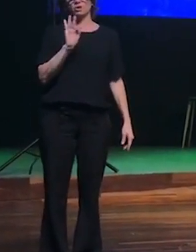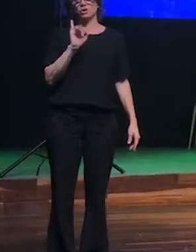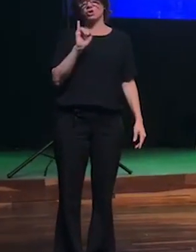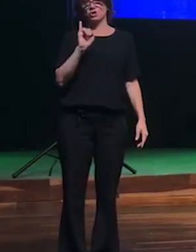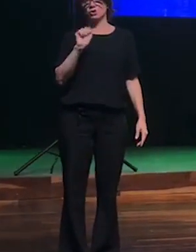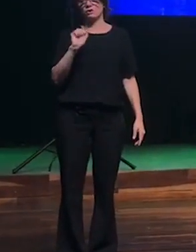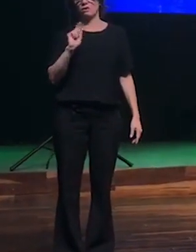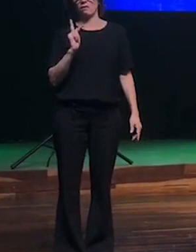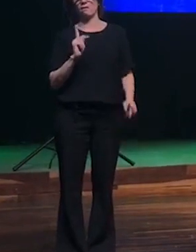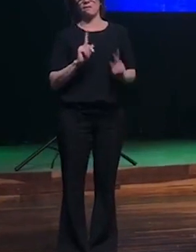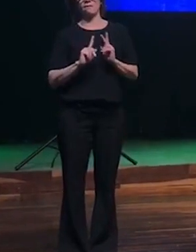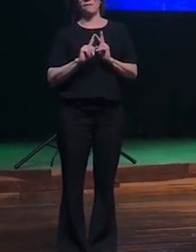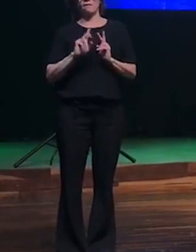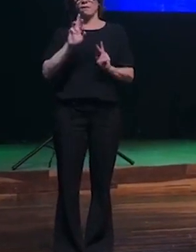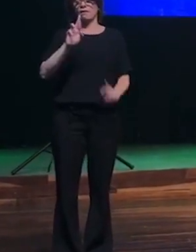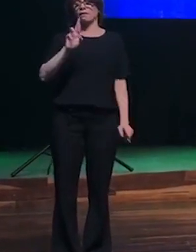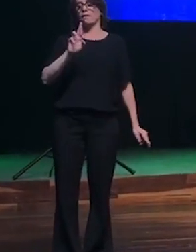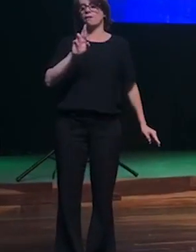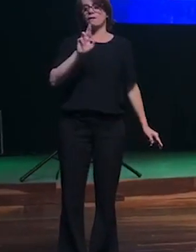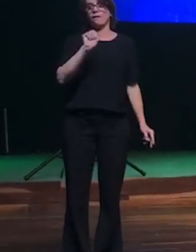tem que ler Hayek,